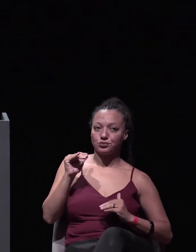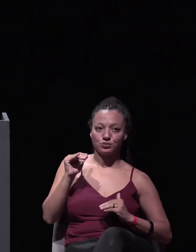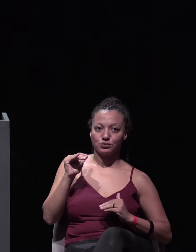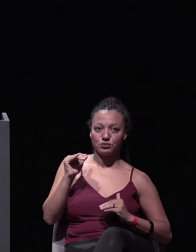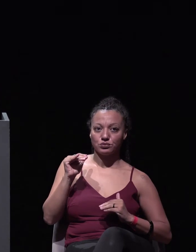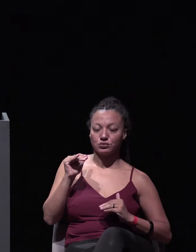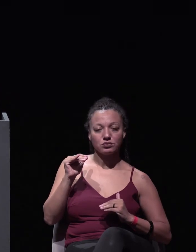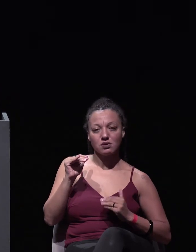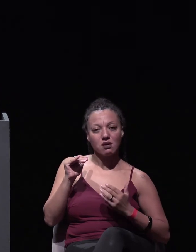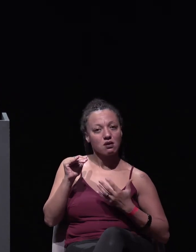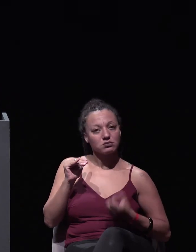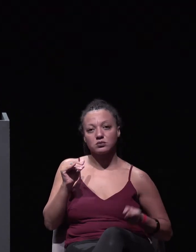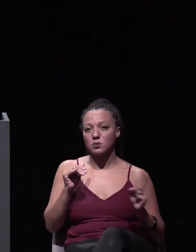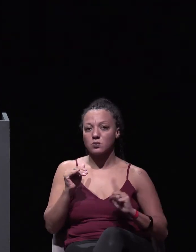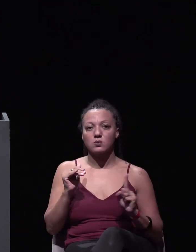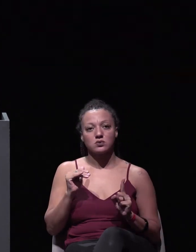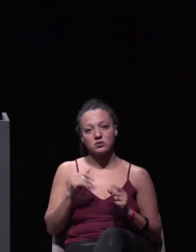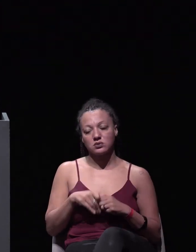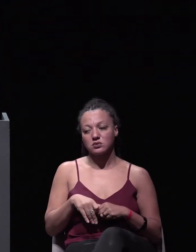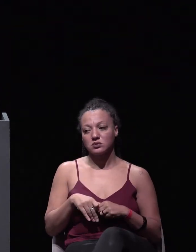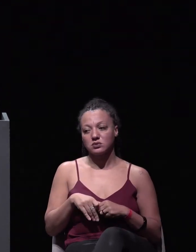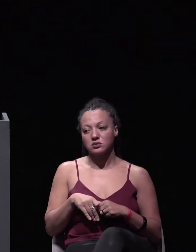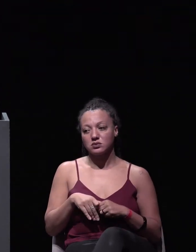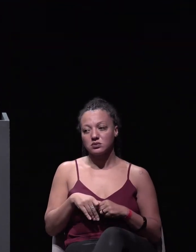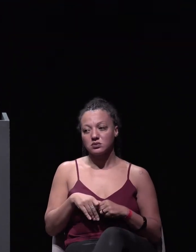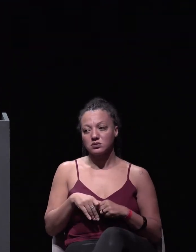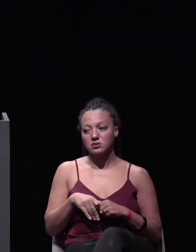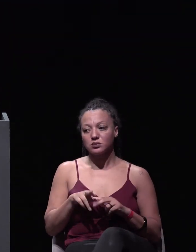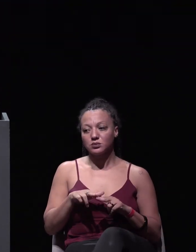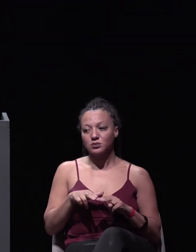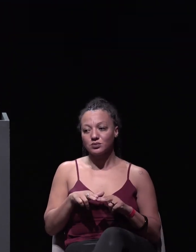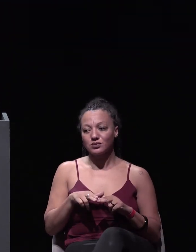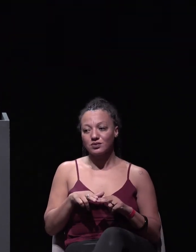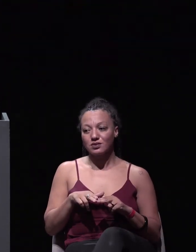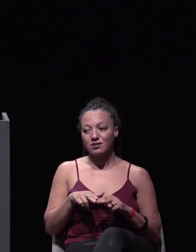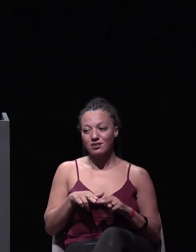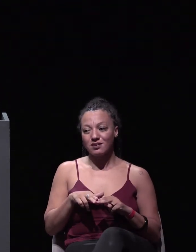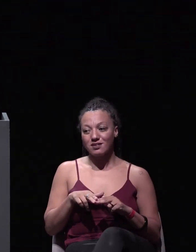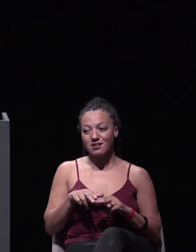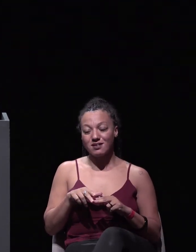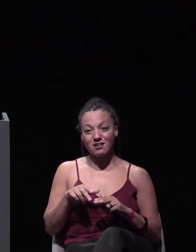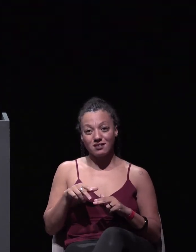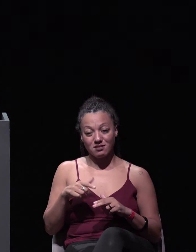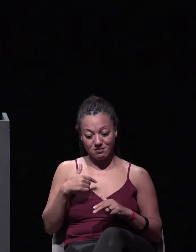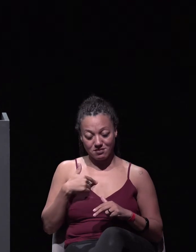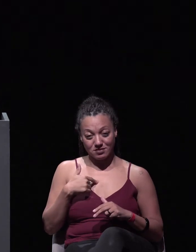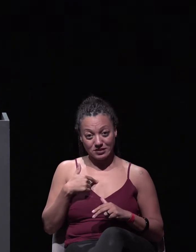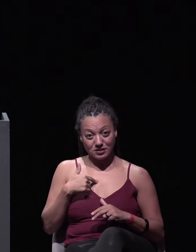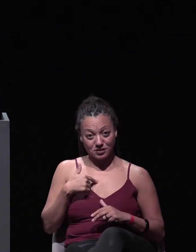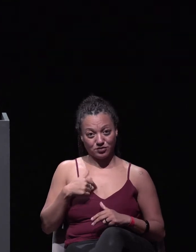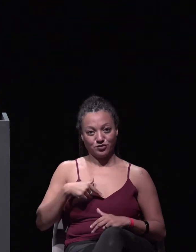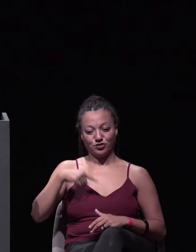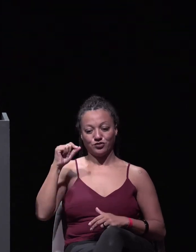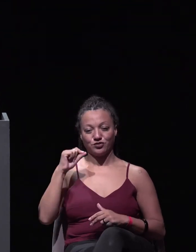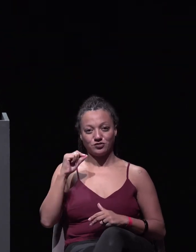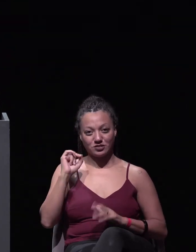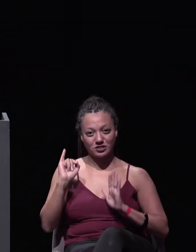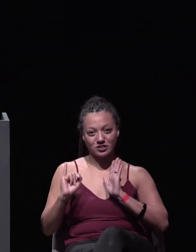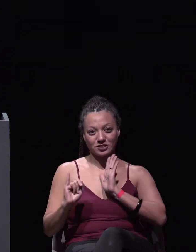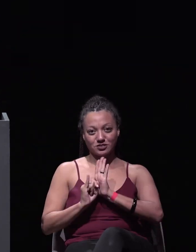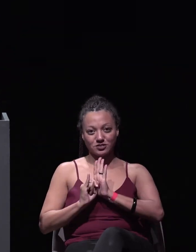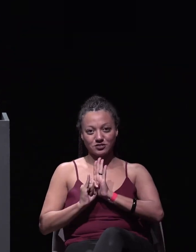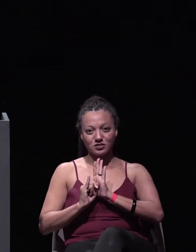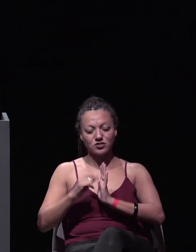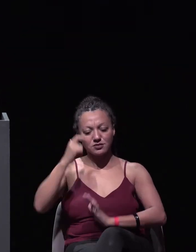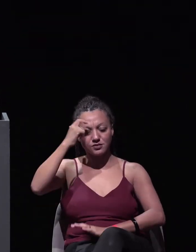dele, nem que seja quando ele mesmo define uma identidade, quando ele cria uma obra que é